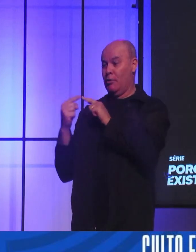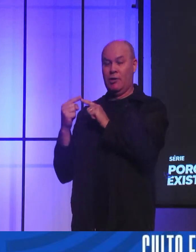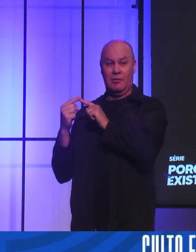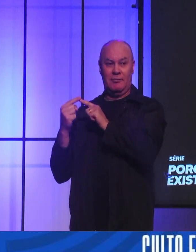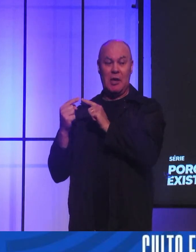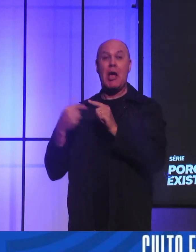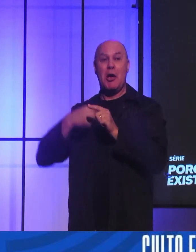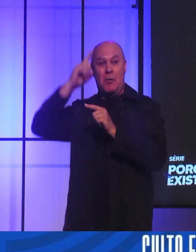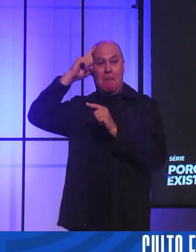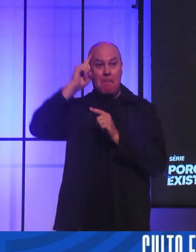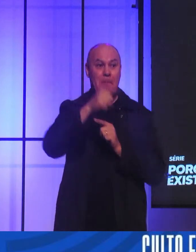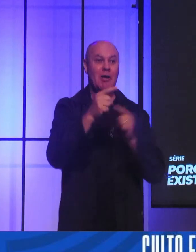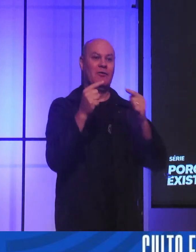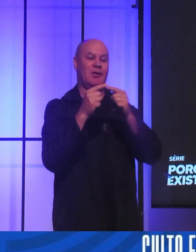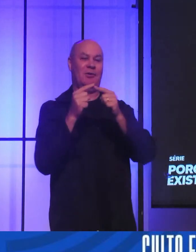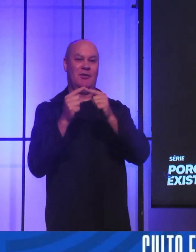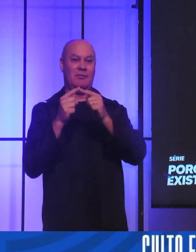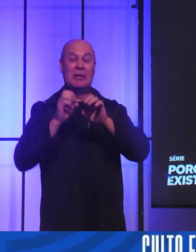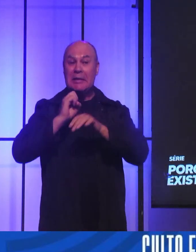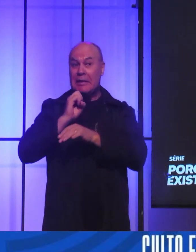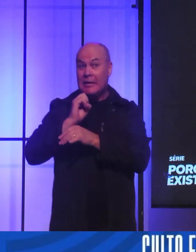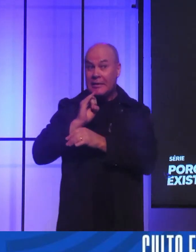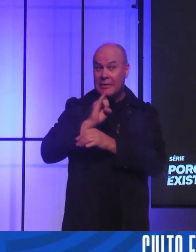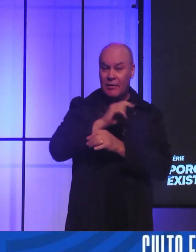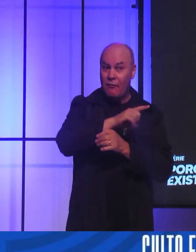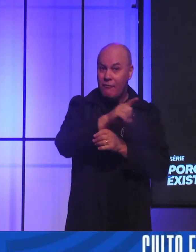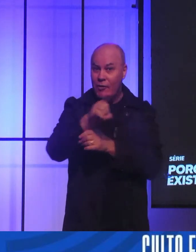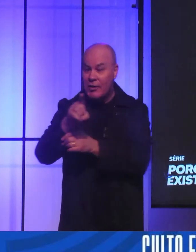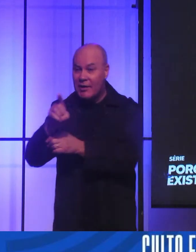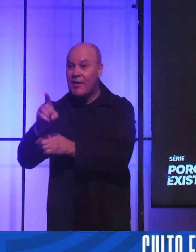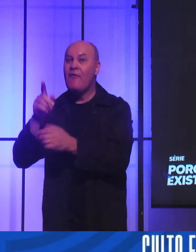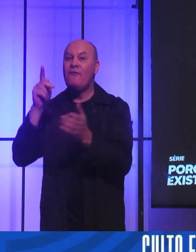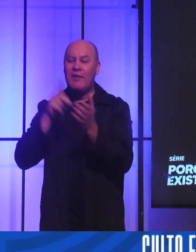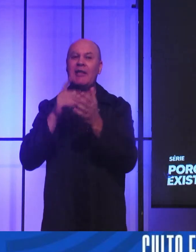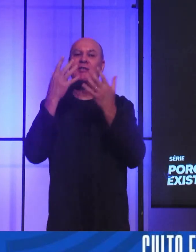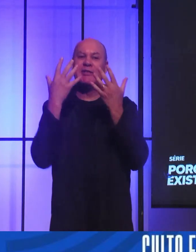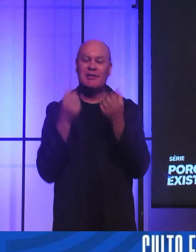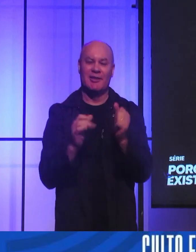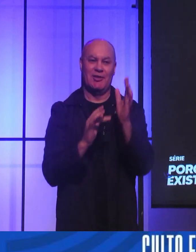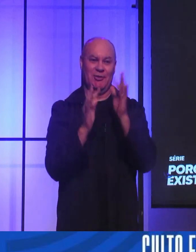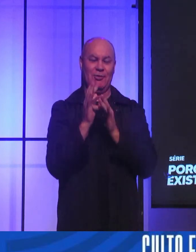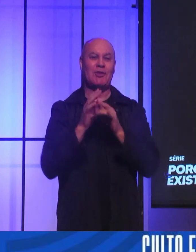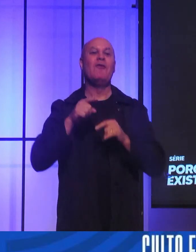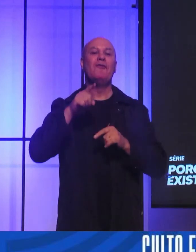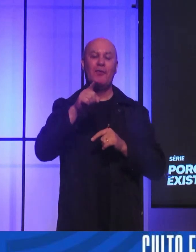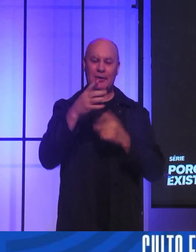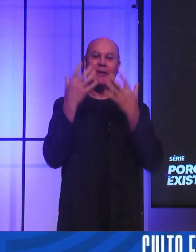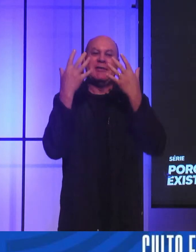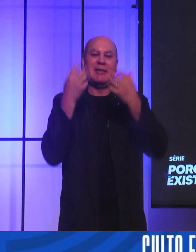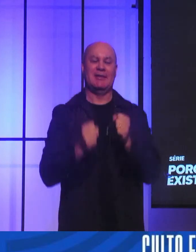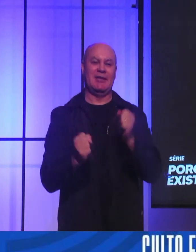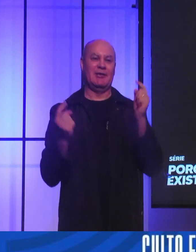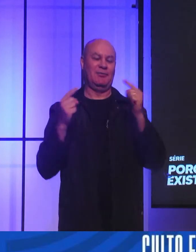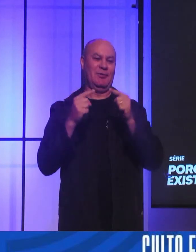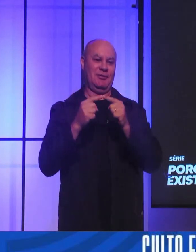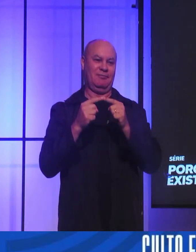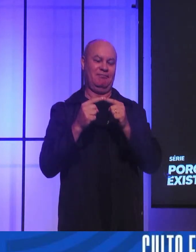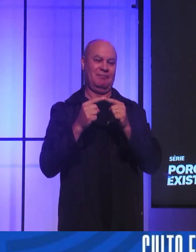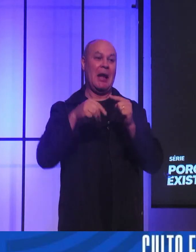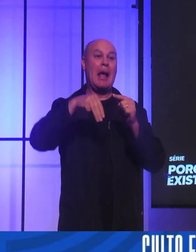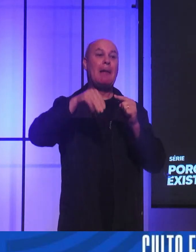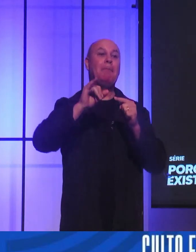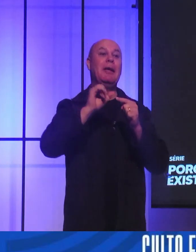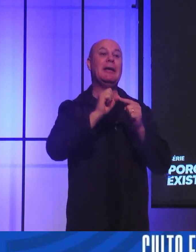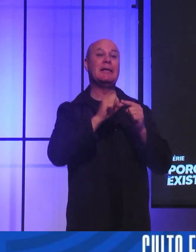Jesus, você recebeu de Deus uma missão. A palavra missão vem do latim missio